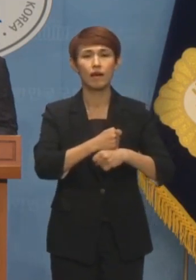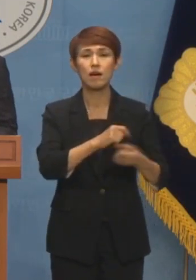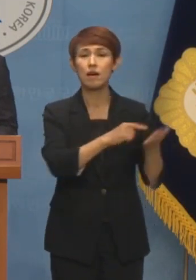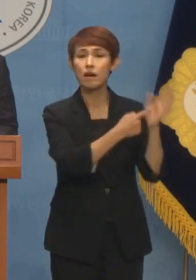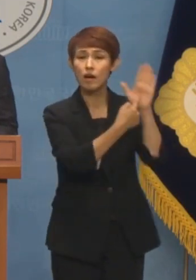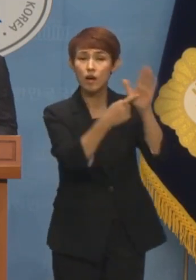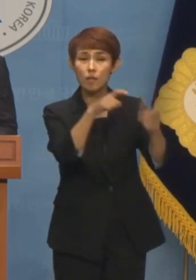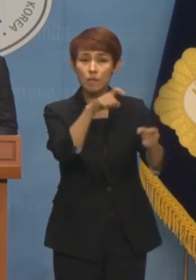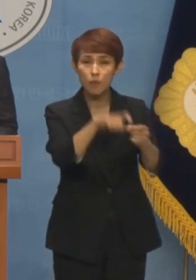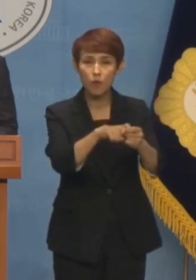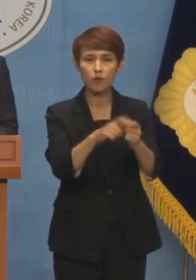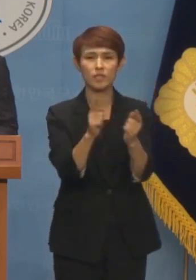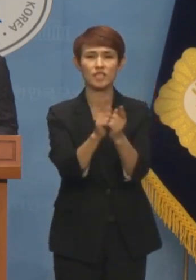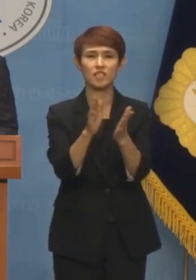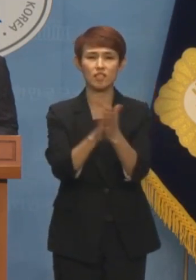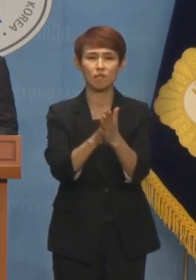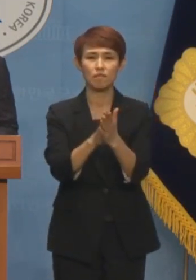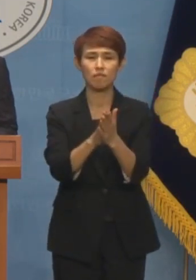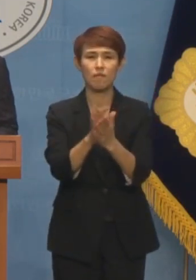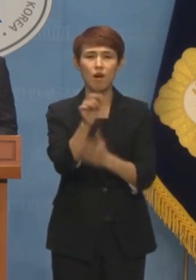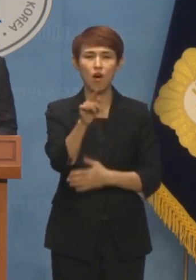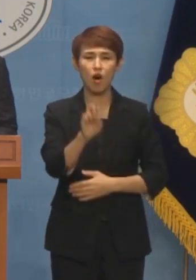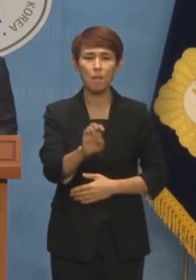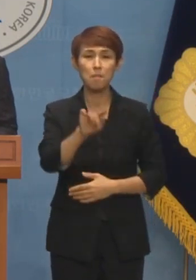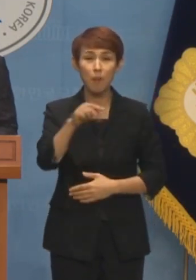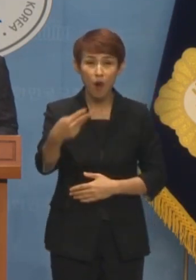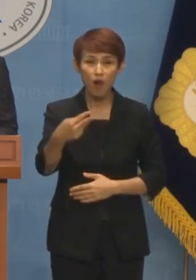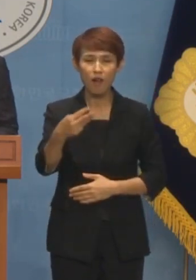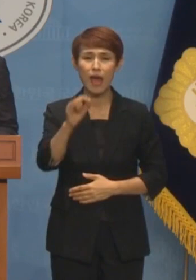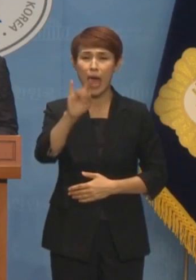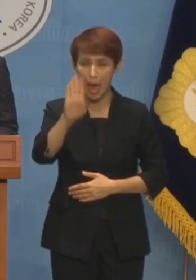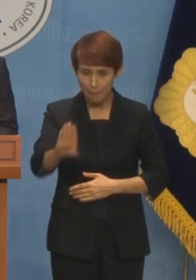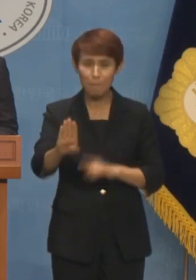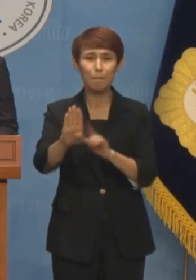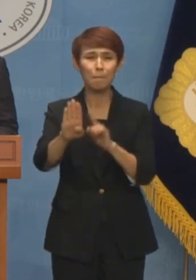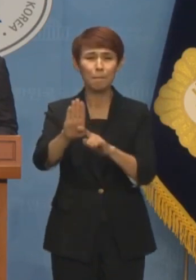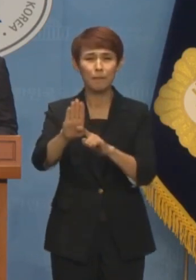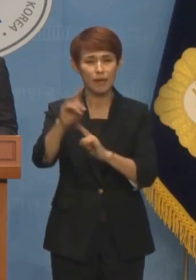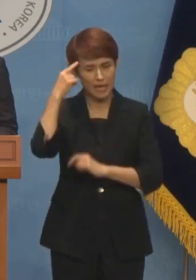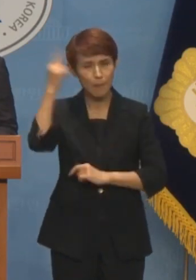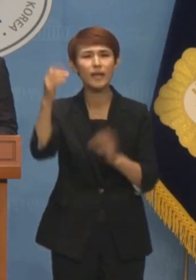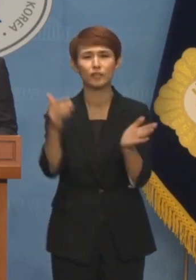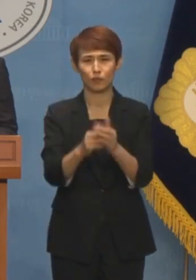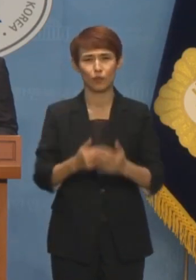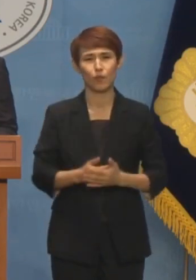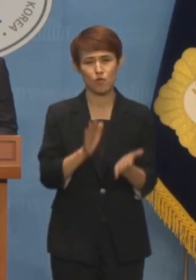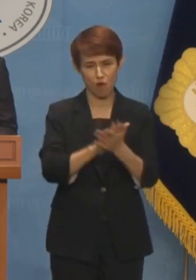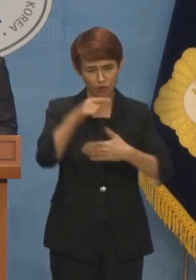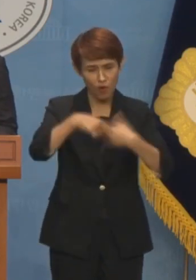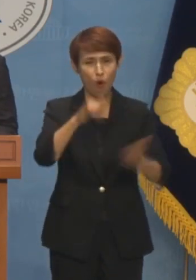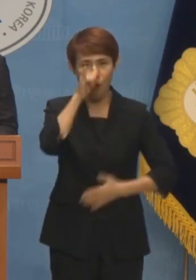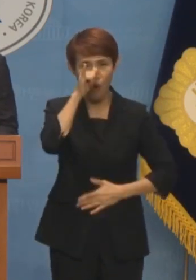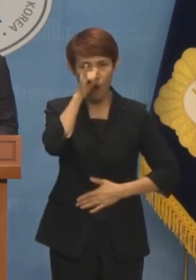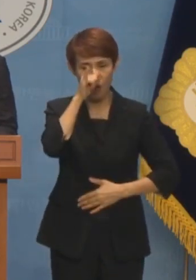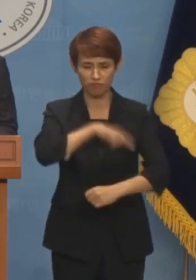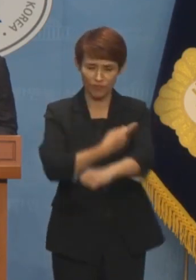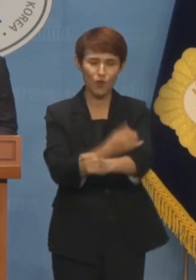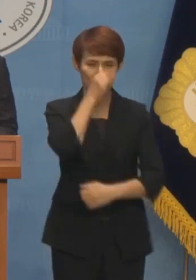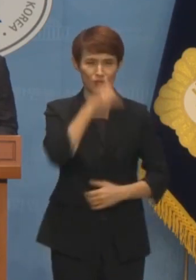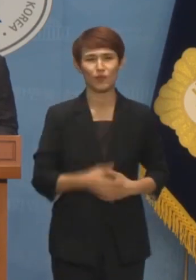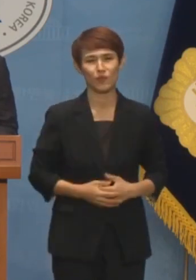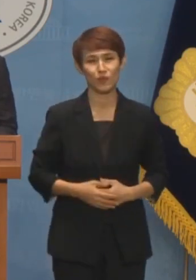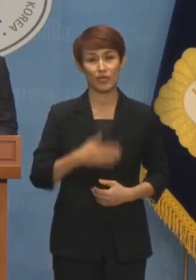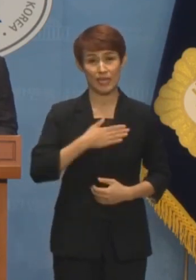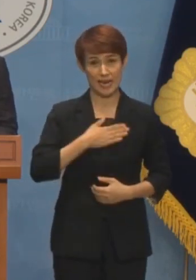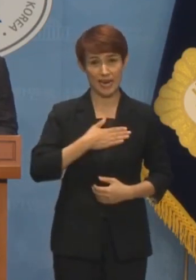위해 직접 엄벌이란 앱을 개발할 정도로 열정 넘치고 실력도 있습니다. 저